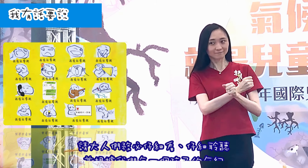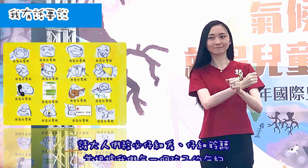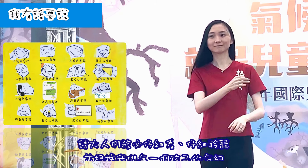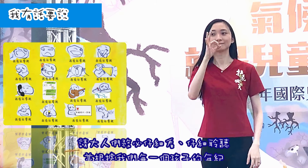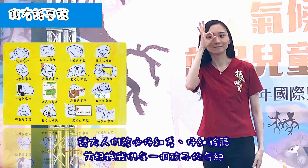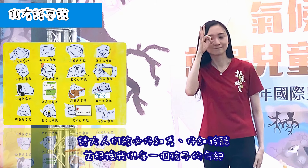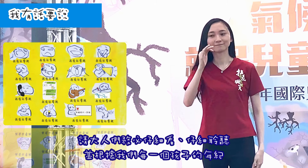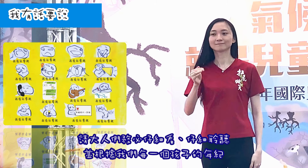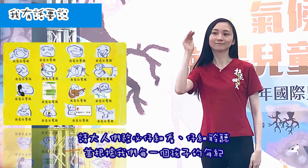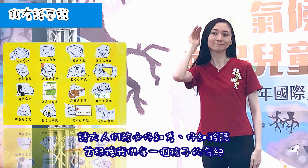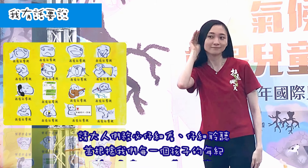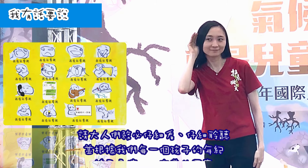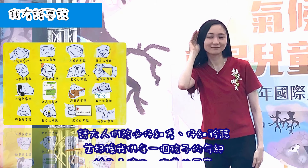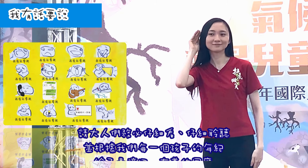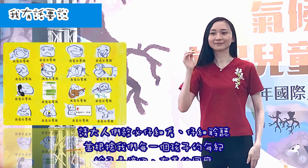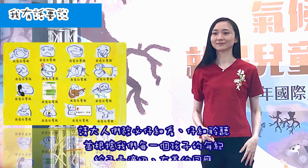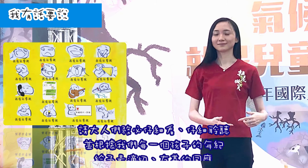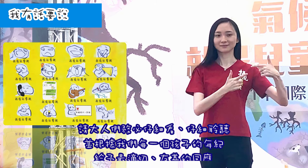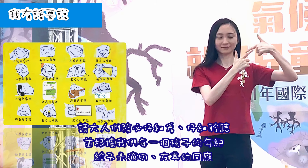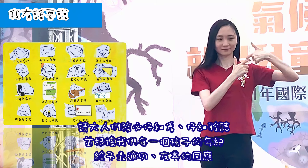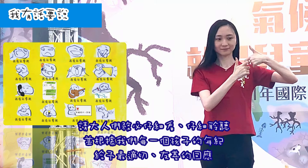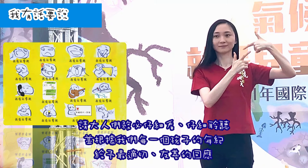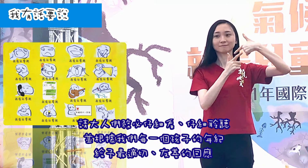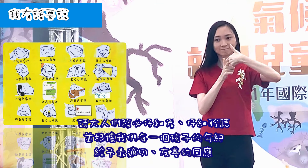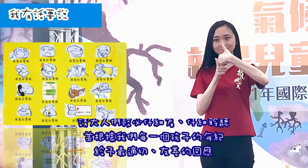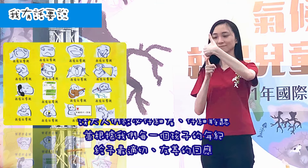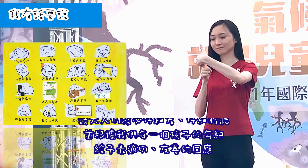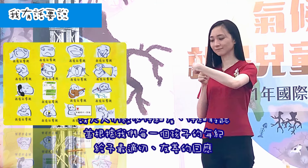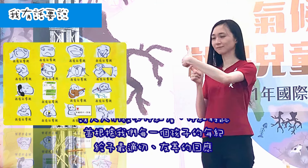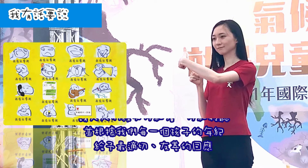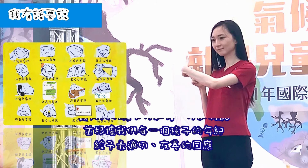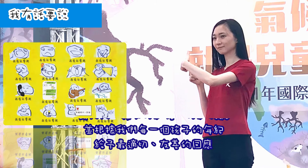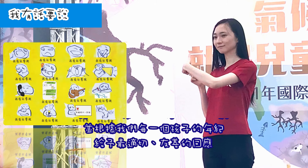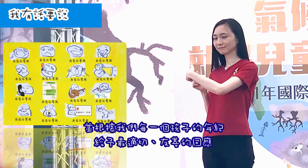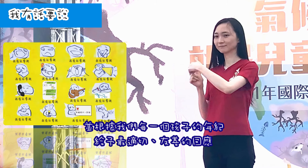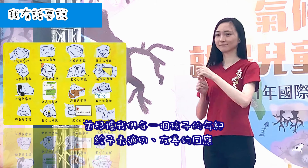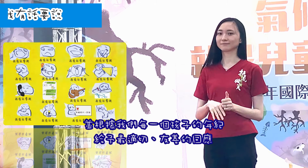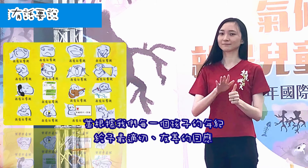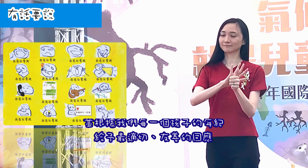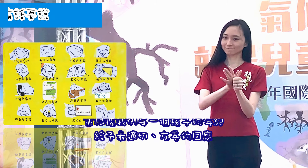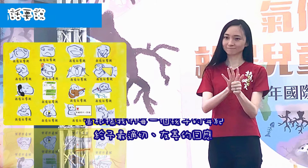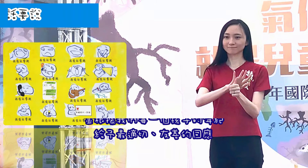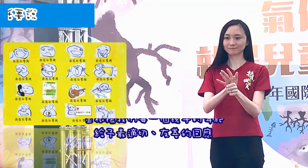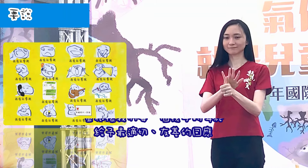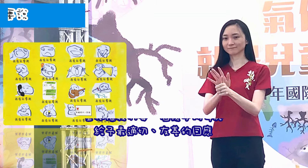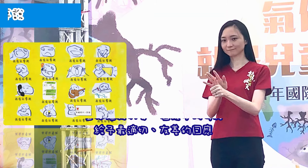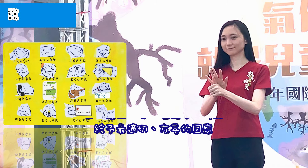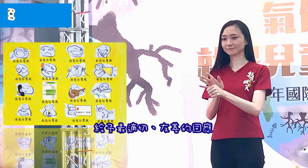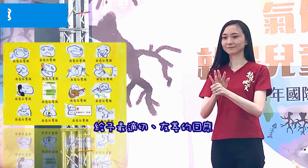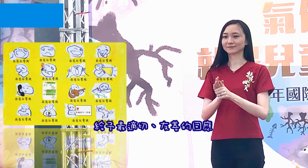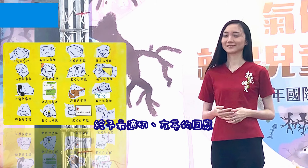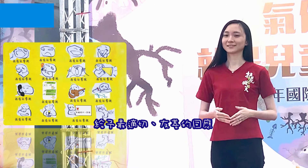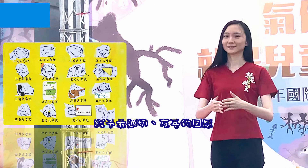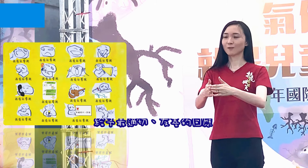看，仔细聆听，并针对我们每一个孩子的年纪，给予最适切友善